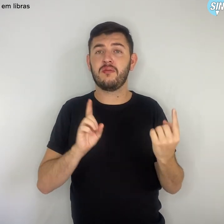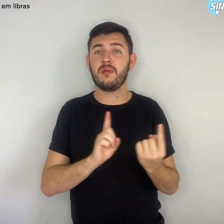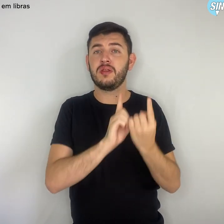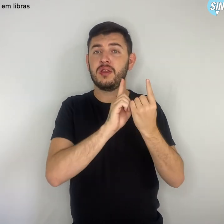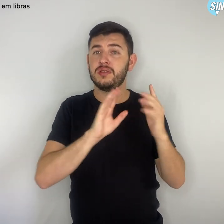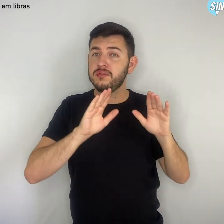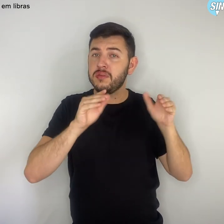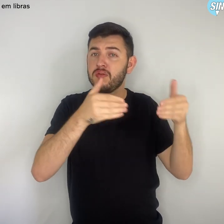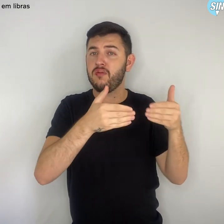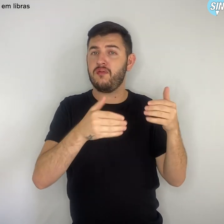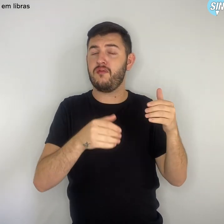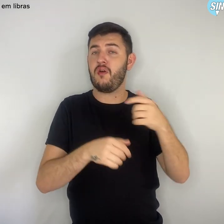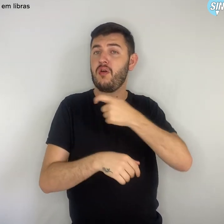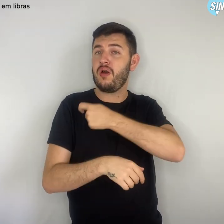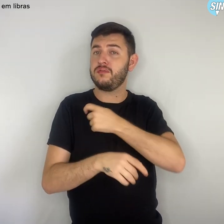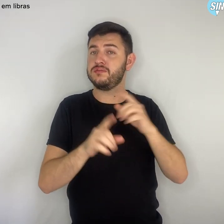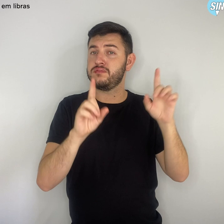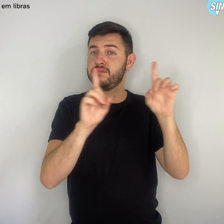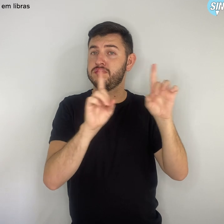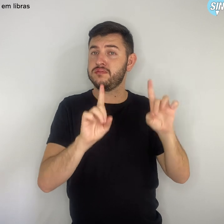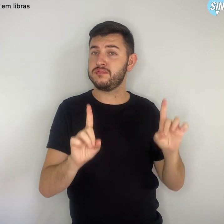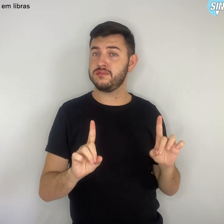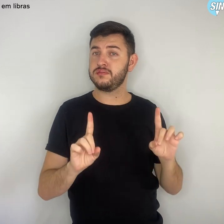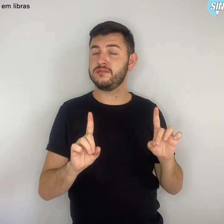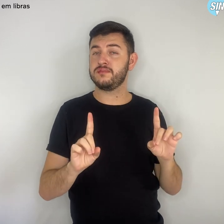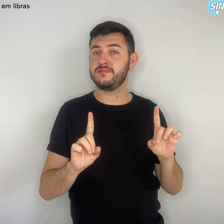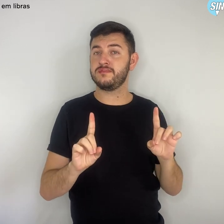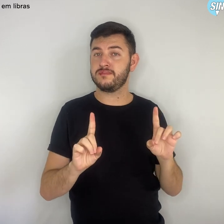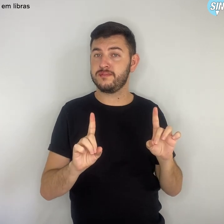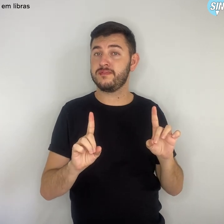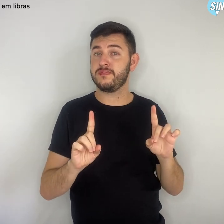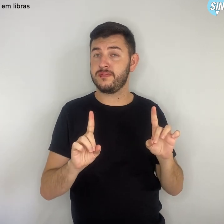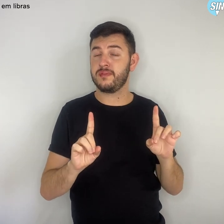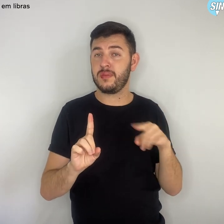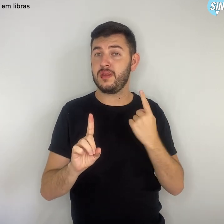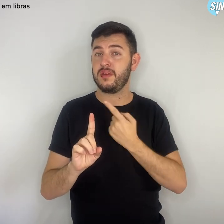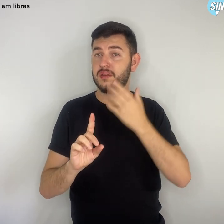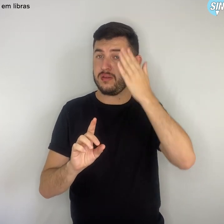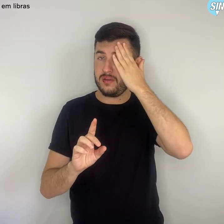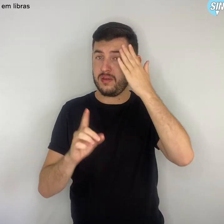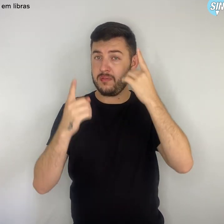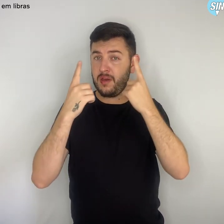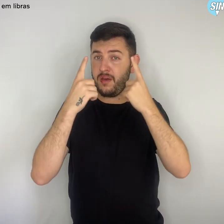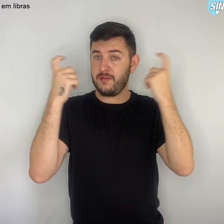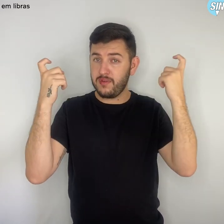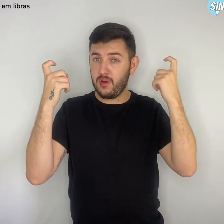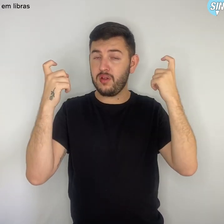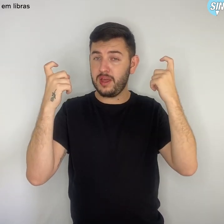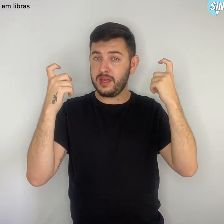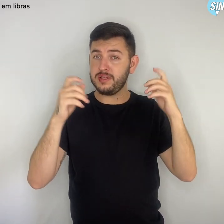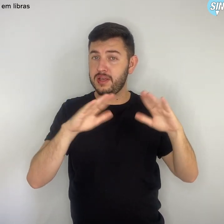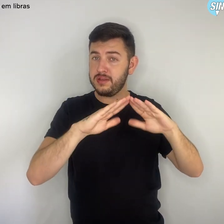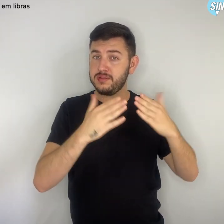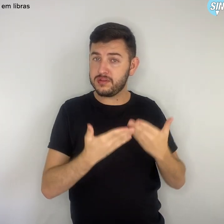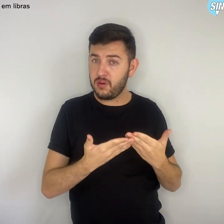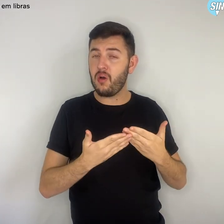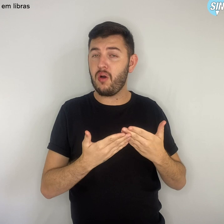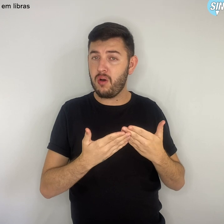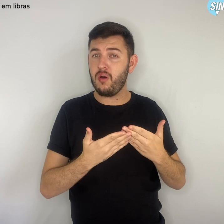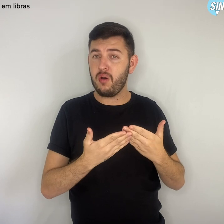para estudantes com deficiência, a violência invade o ambiente escolar. O